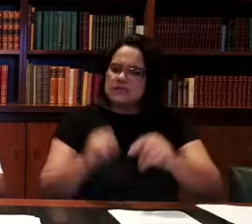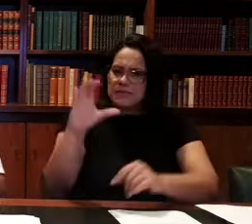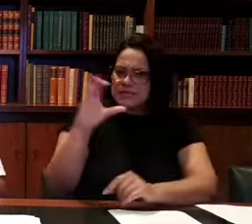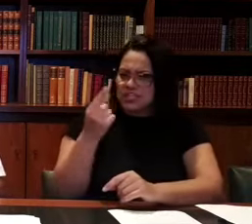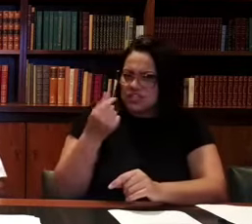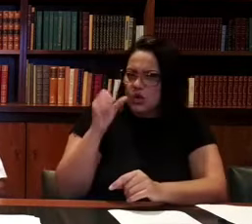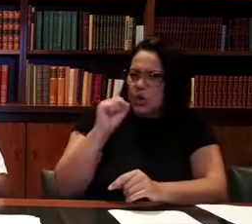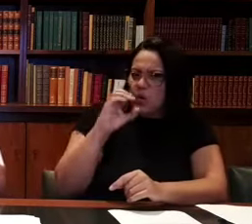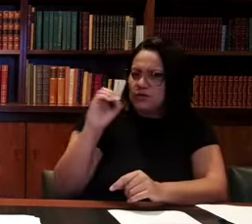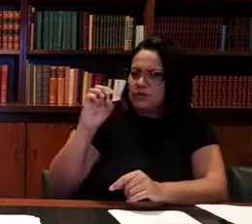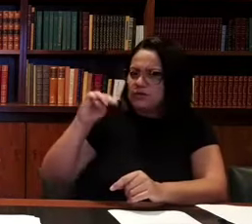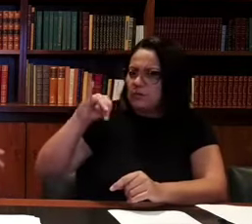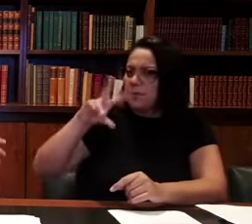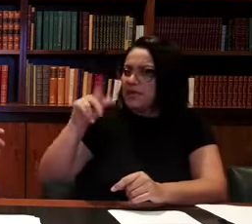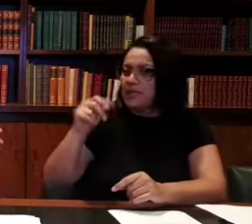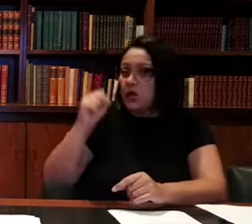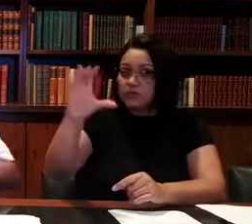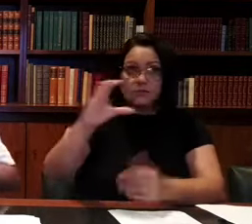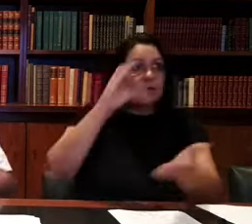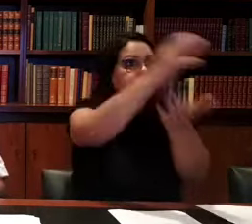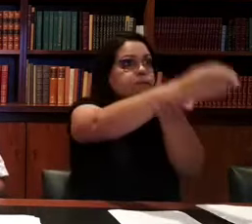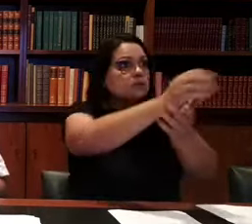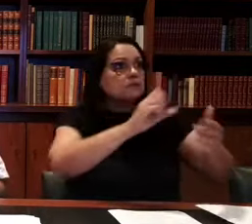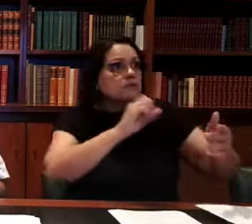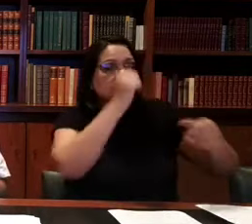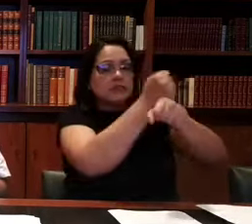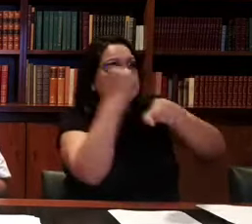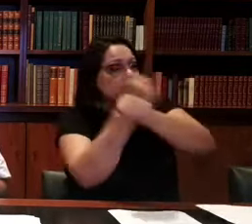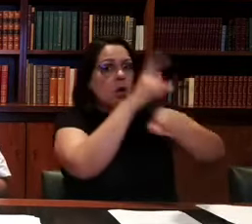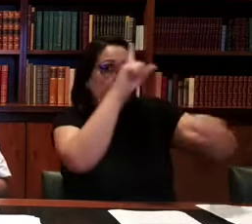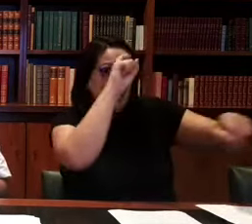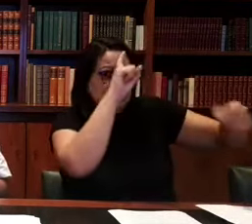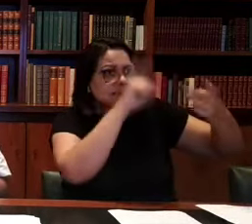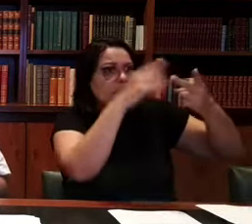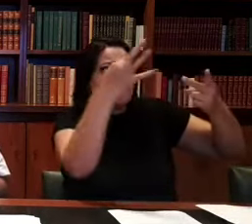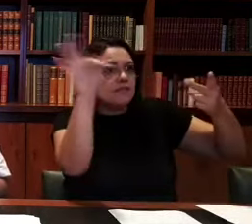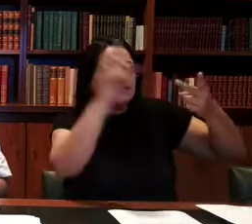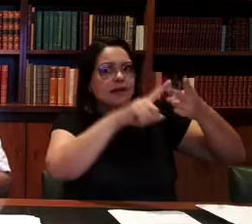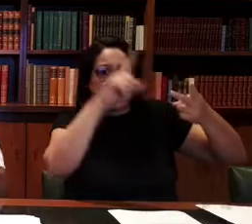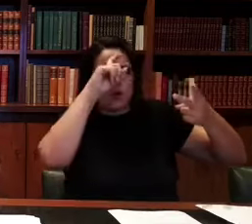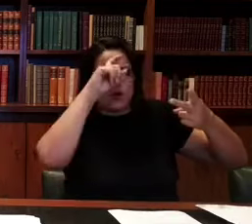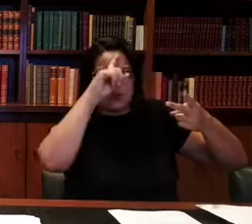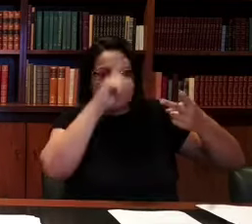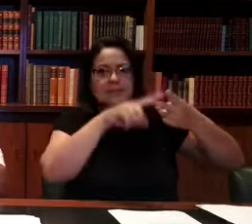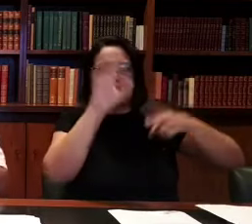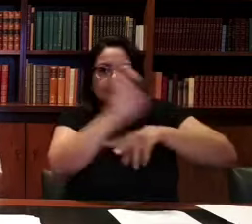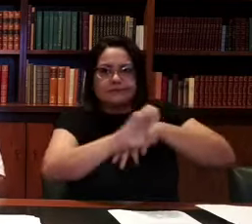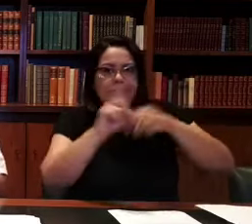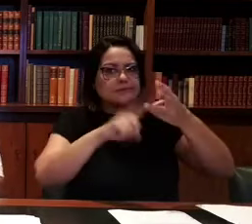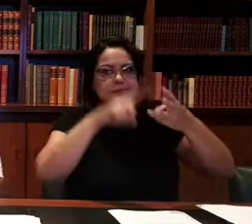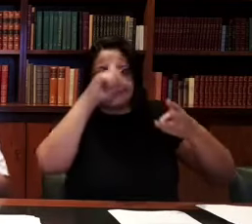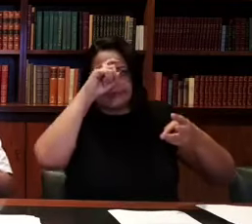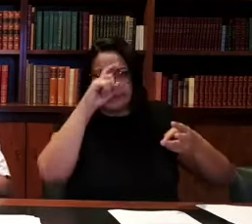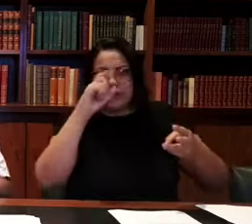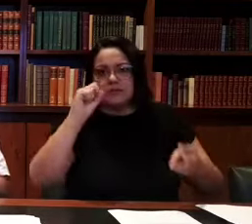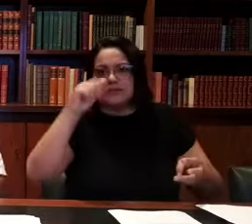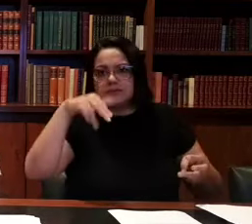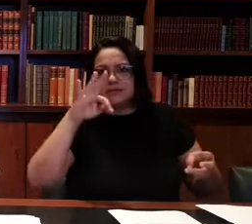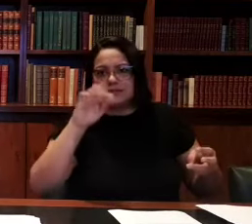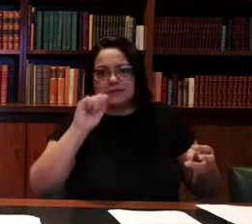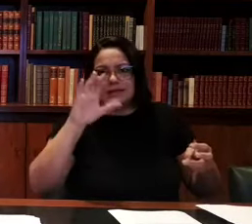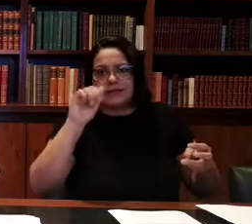investe na saúde do Rio de Janeiro Você é modelo em todos hospitais federais estaduais e Santa Casa faz uma